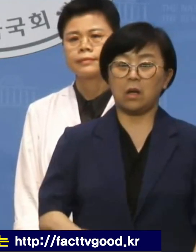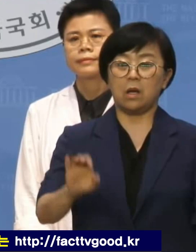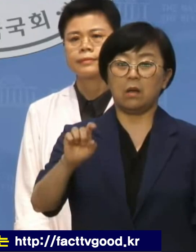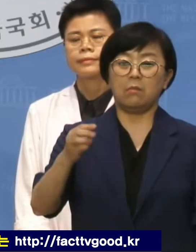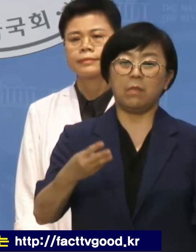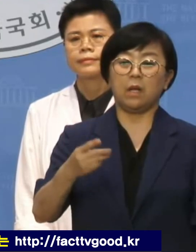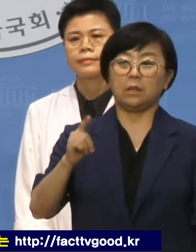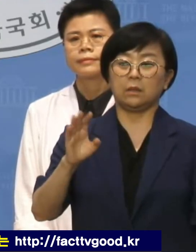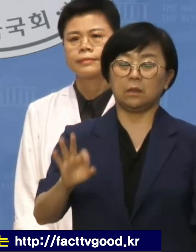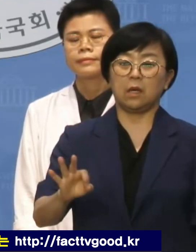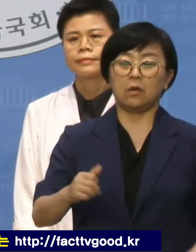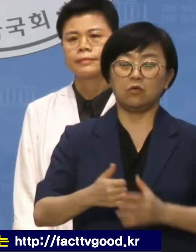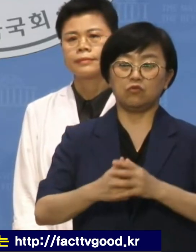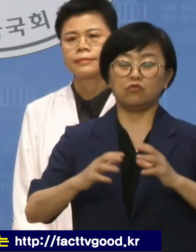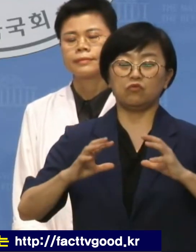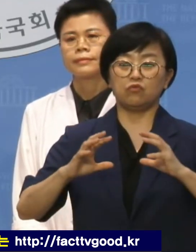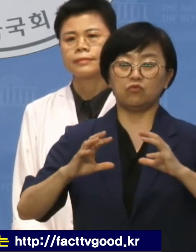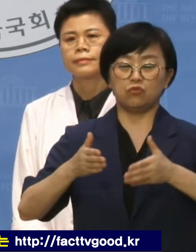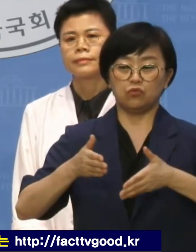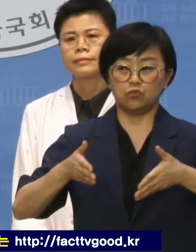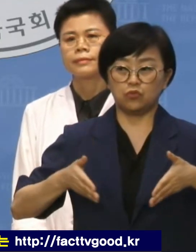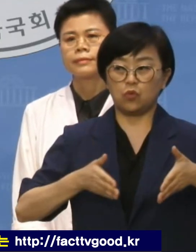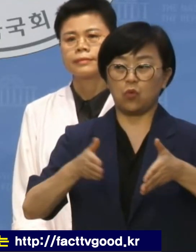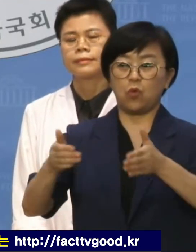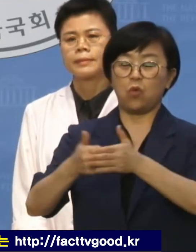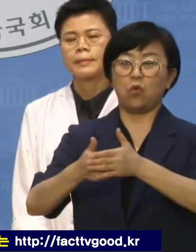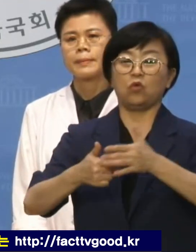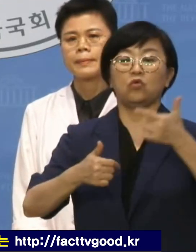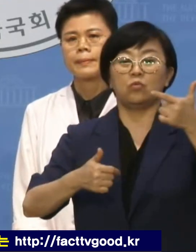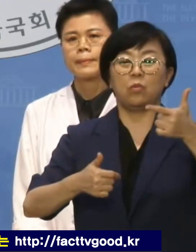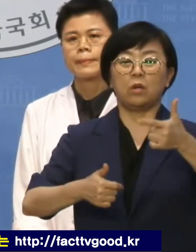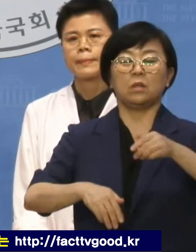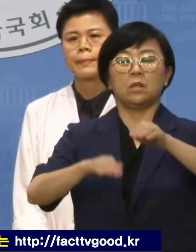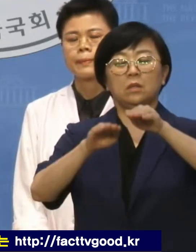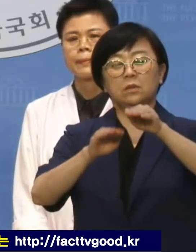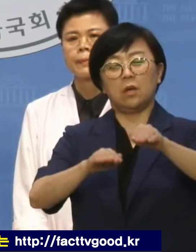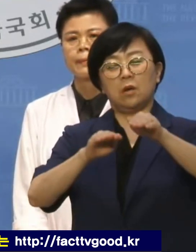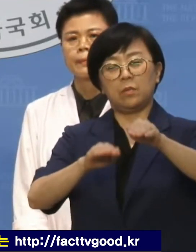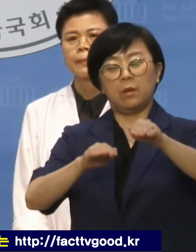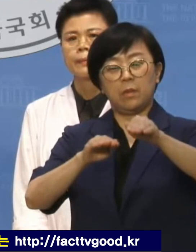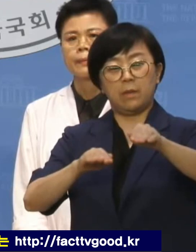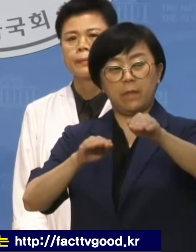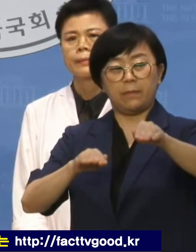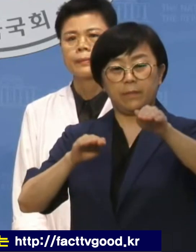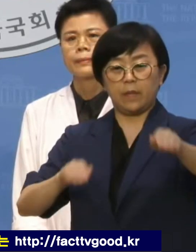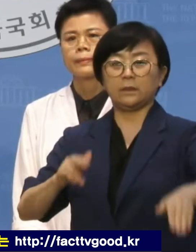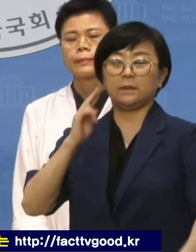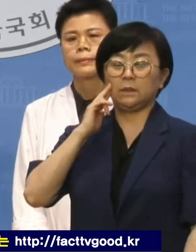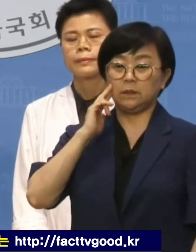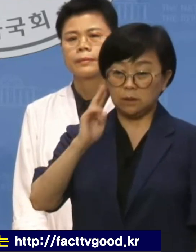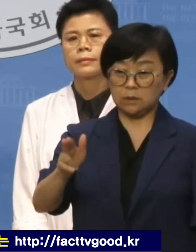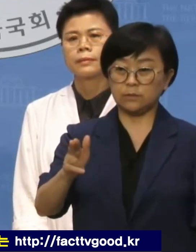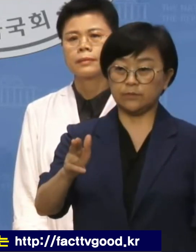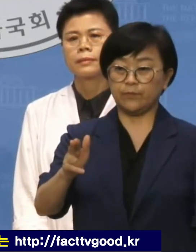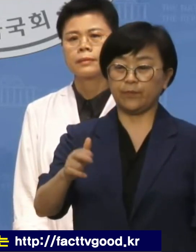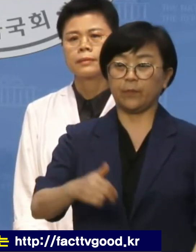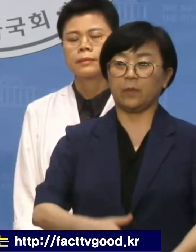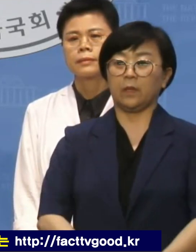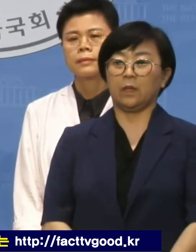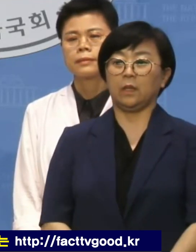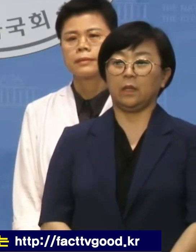팔당대교와 국도 6번은 상습적으로 정체가 심한 도로입니다.